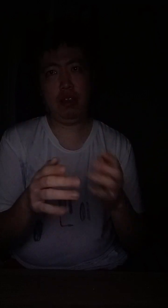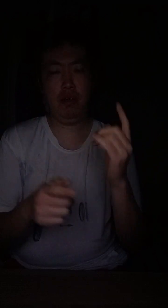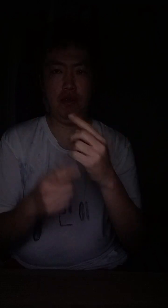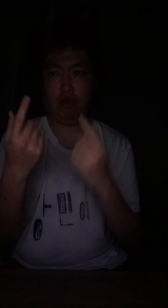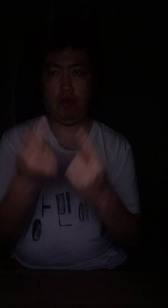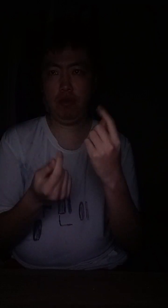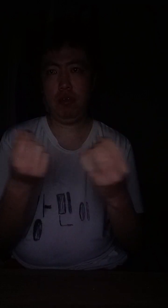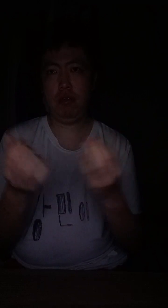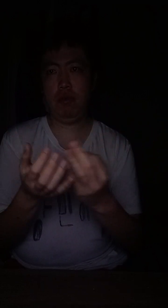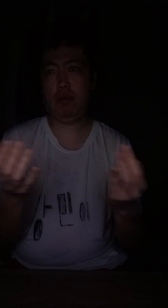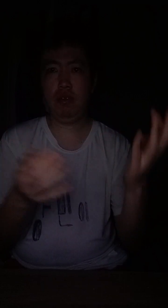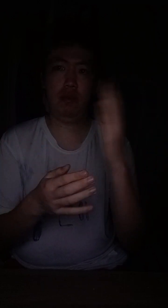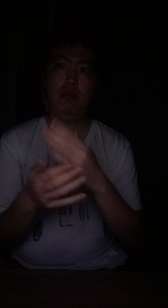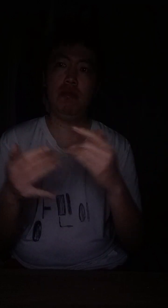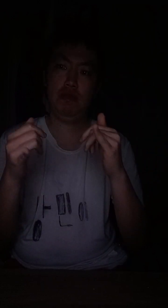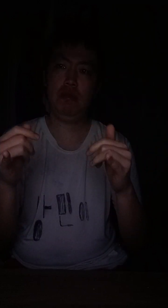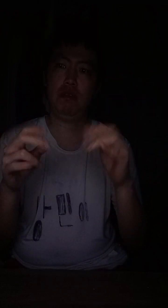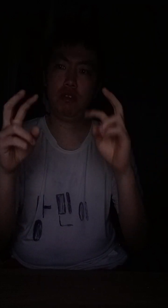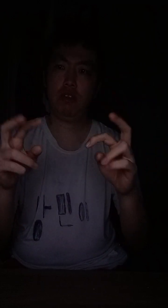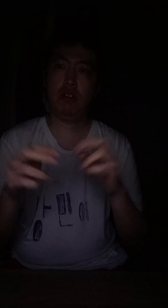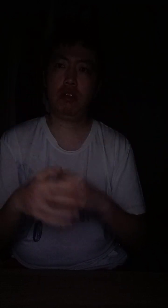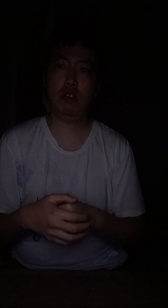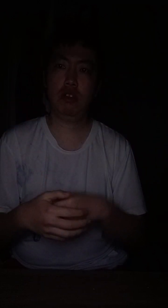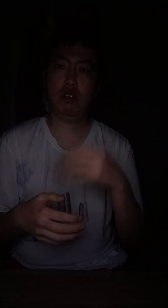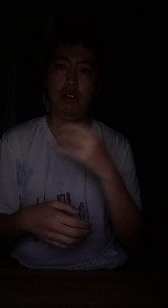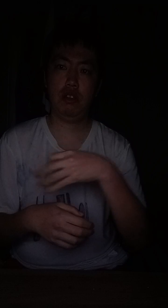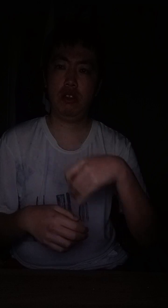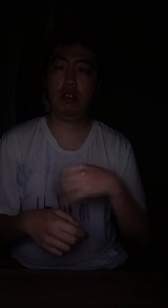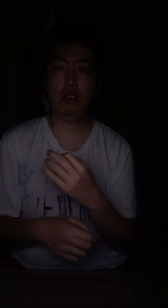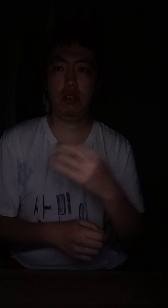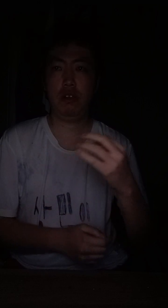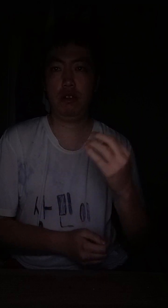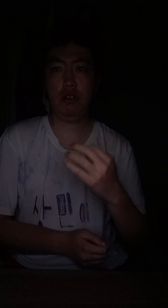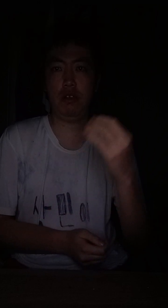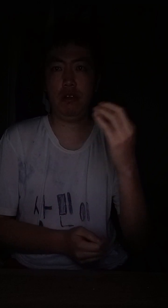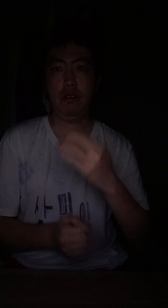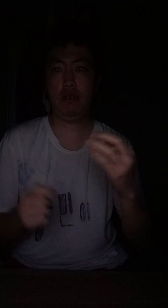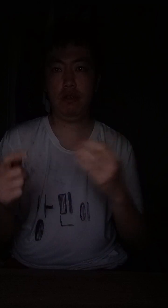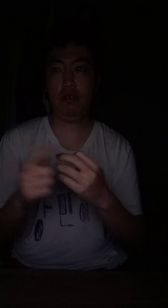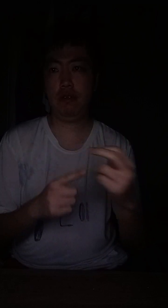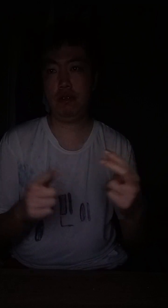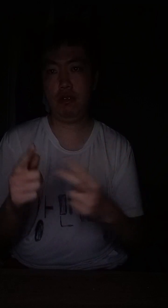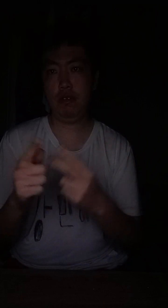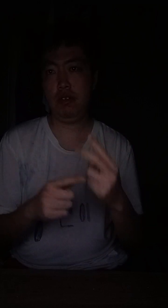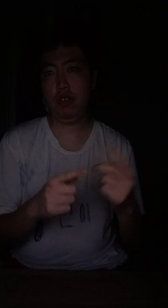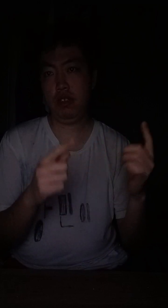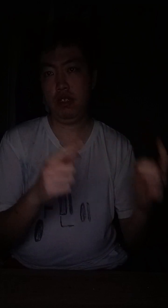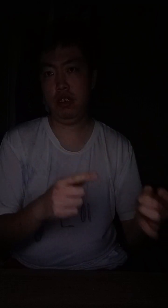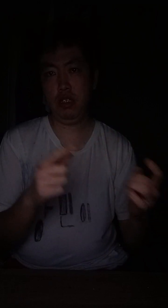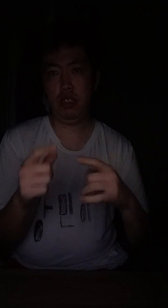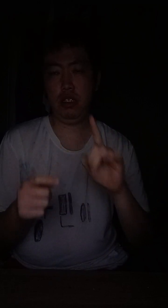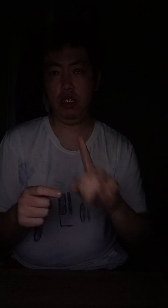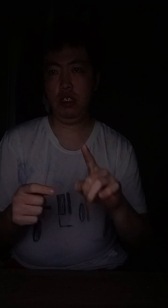제적위원회 의미에 대한 다툼이 있는 것을 감안하면 방통위의 추천 의결을 거쳐 대통령이 KBS 이사를 임명한 것이